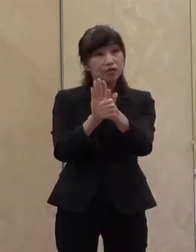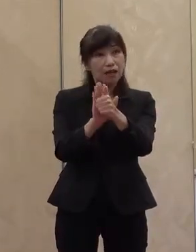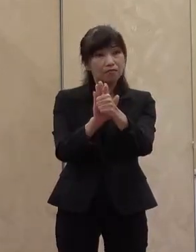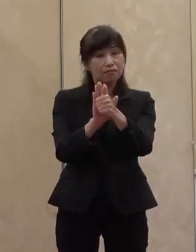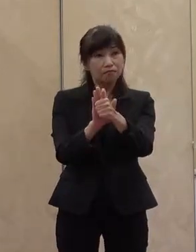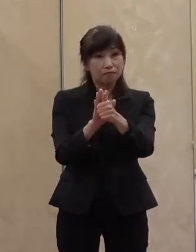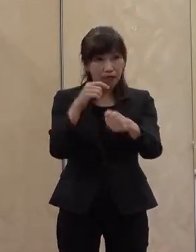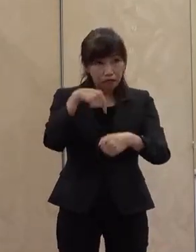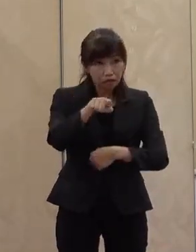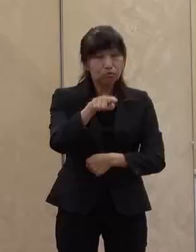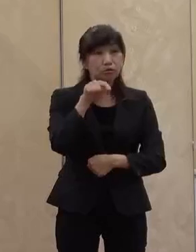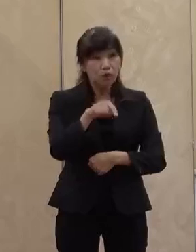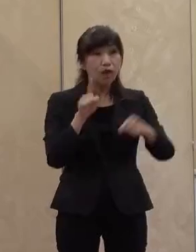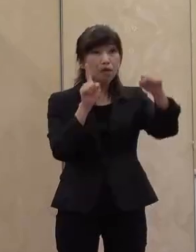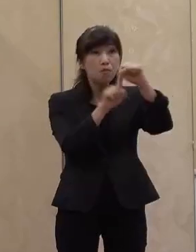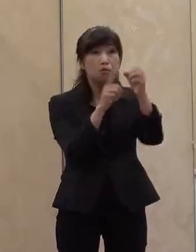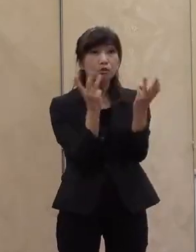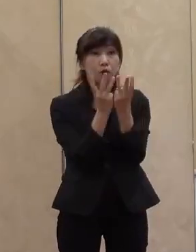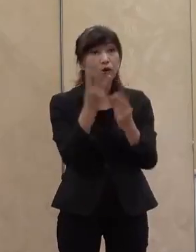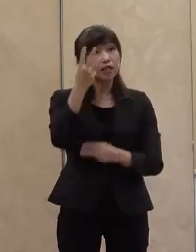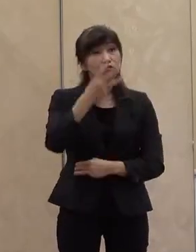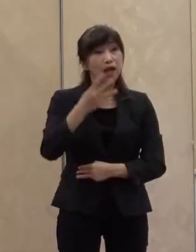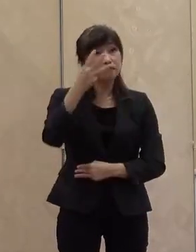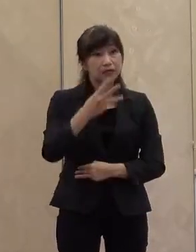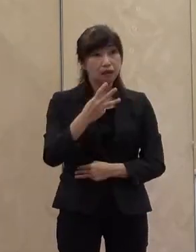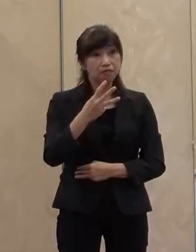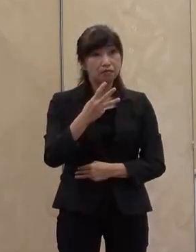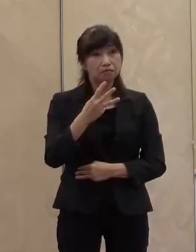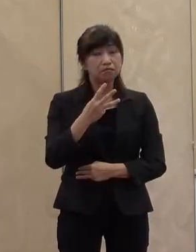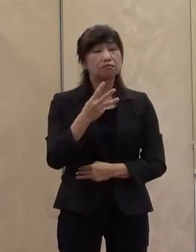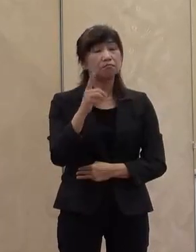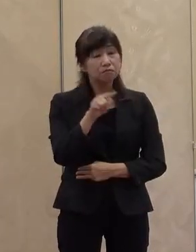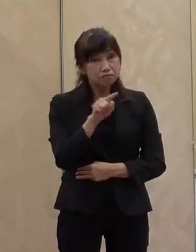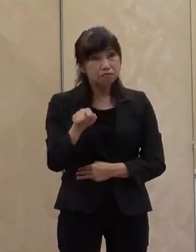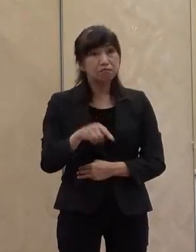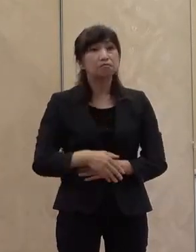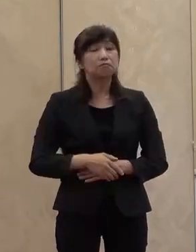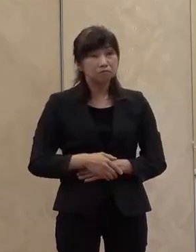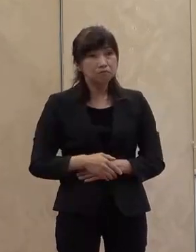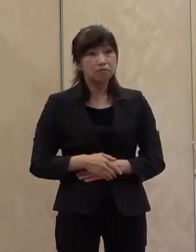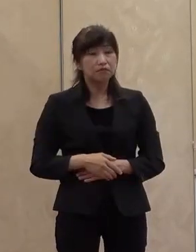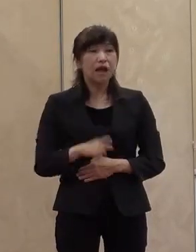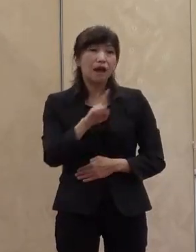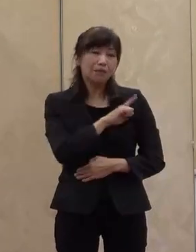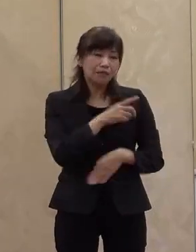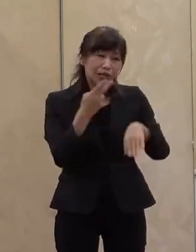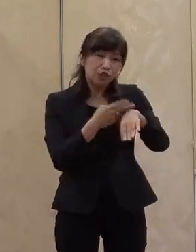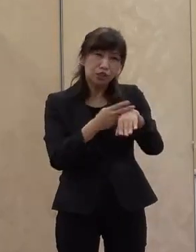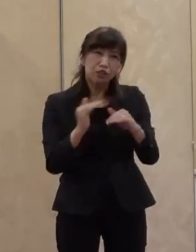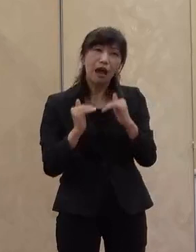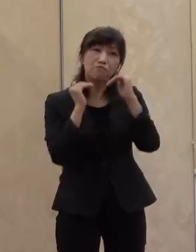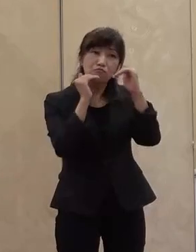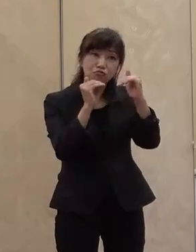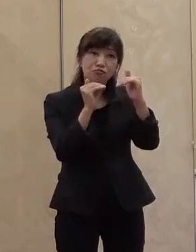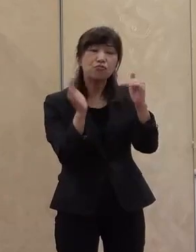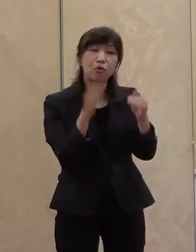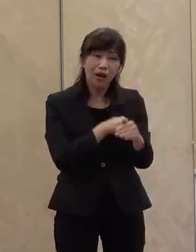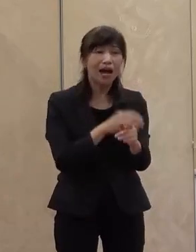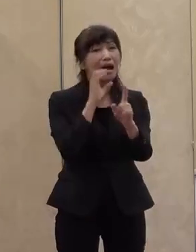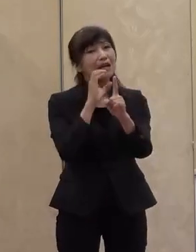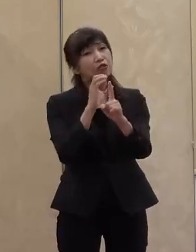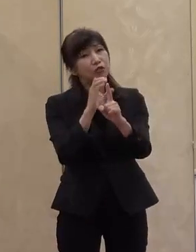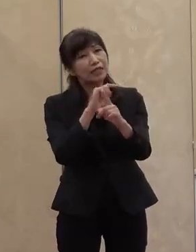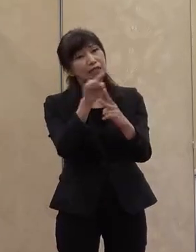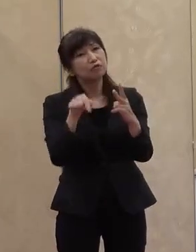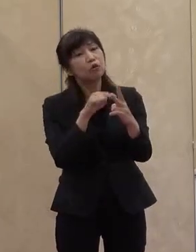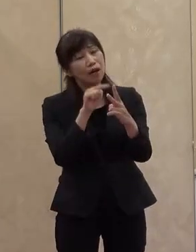ここでは3000人を目標にします。就職困難の方ですから、まずはスキルアップの研修とかカウンセリングというのをこの大阪市仕事フィールドで行